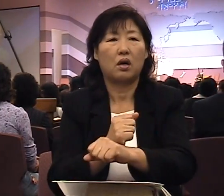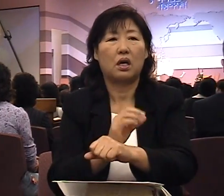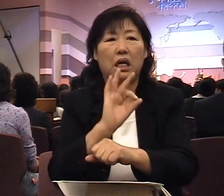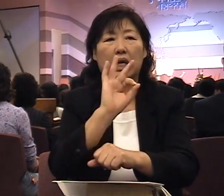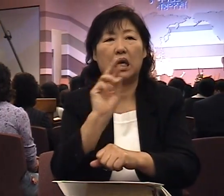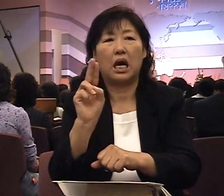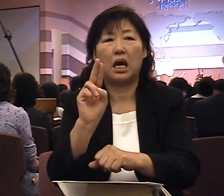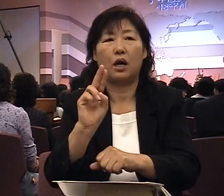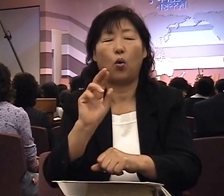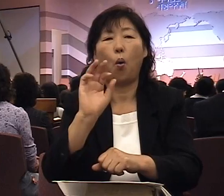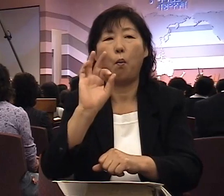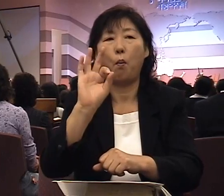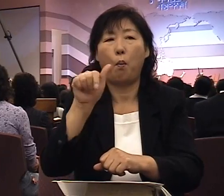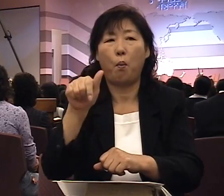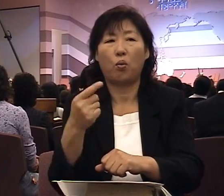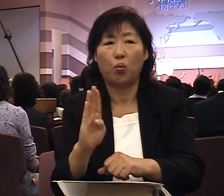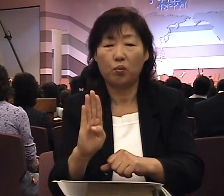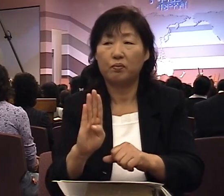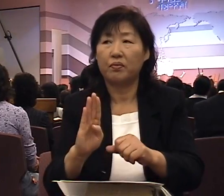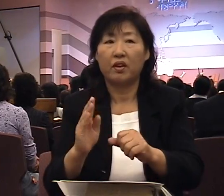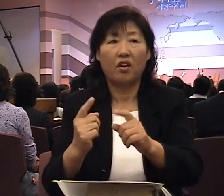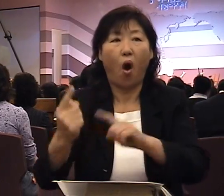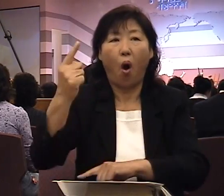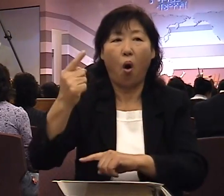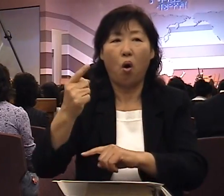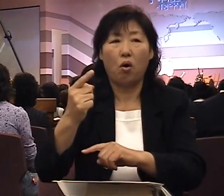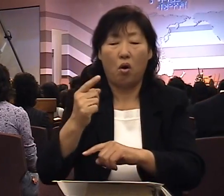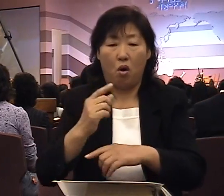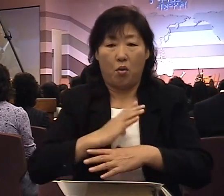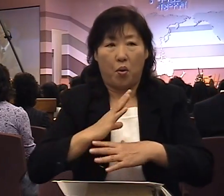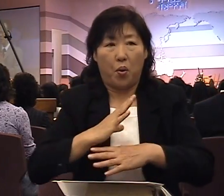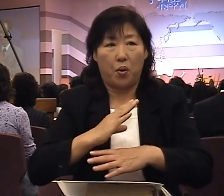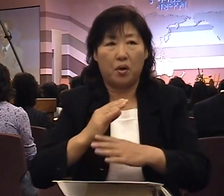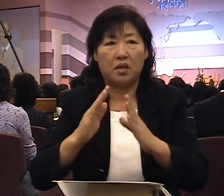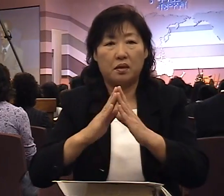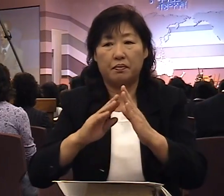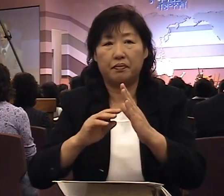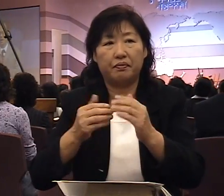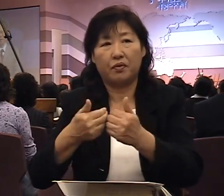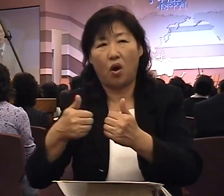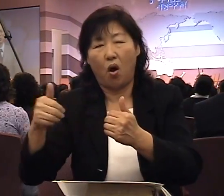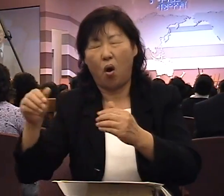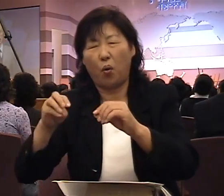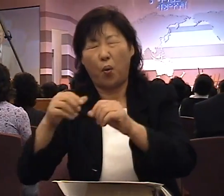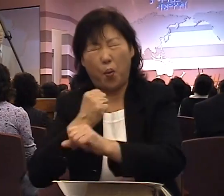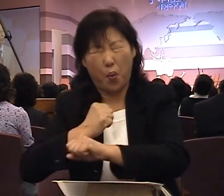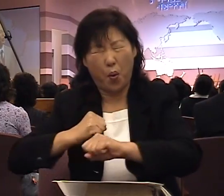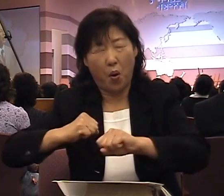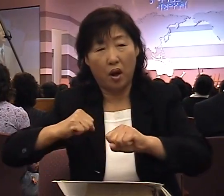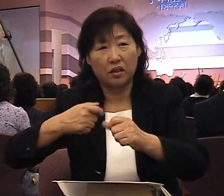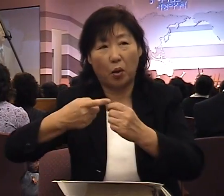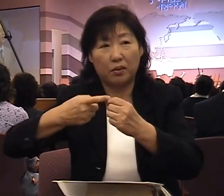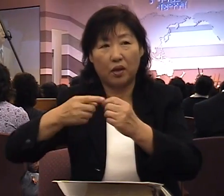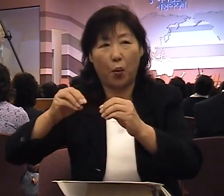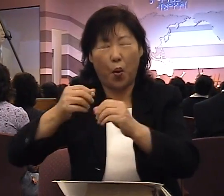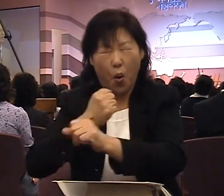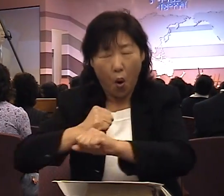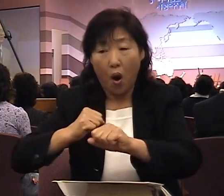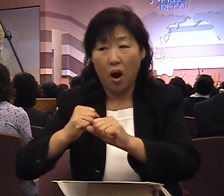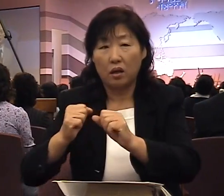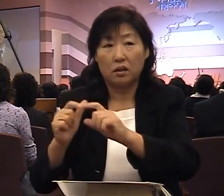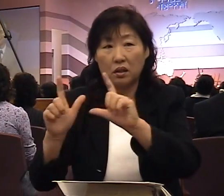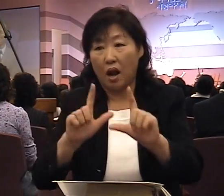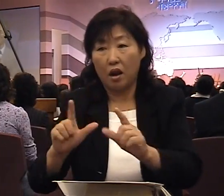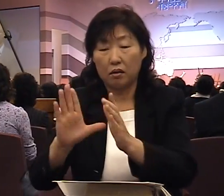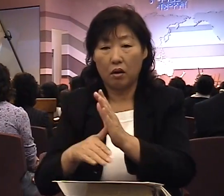야곱이 형을 무서워하여 집을 떠나서 광야에서 첫 밤을 지내게 되었을 때 얼마나 두려워했습니까?